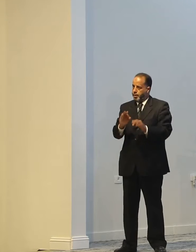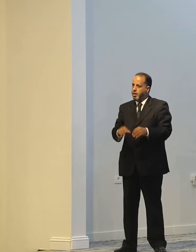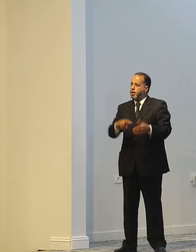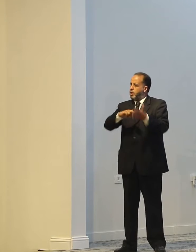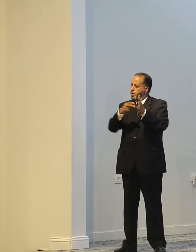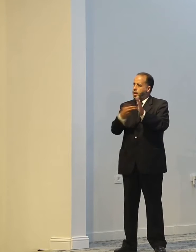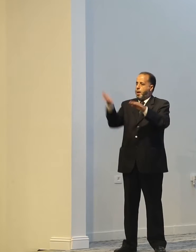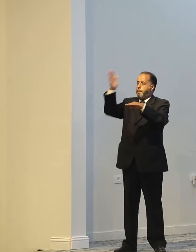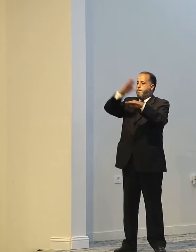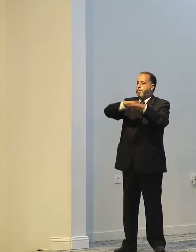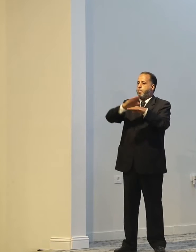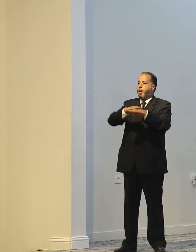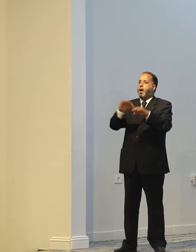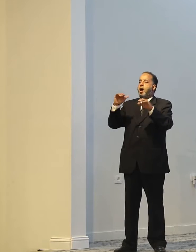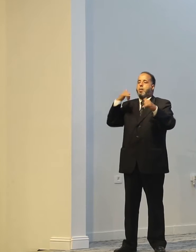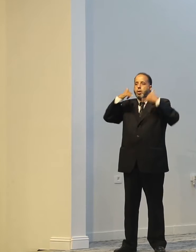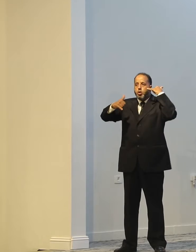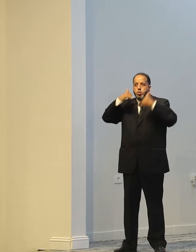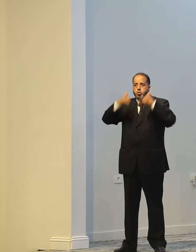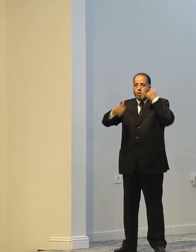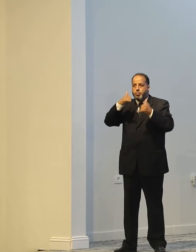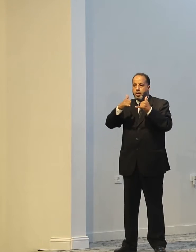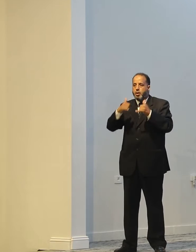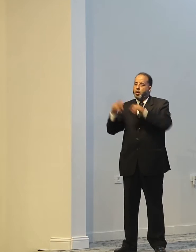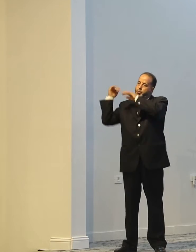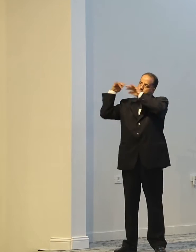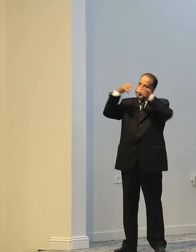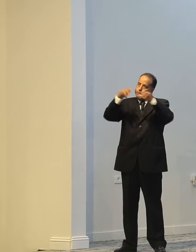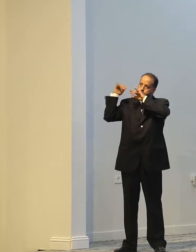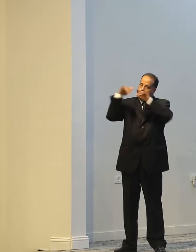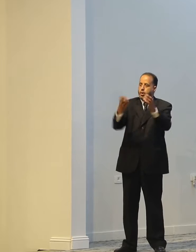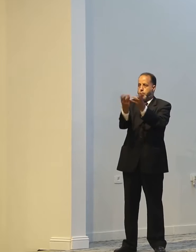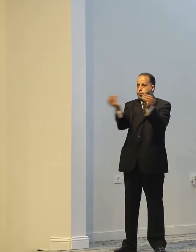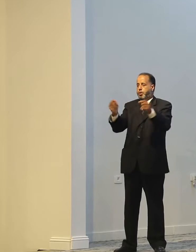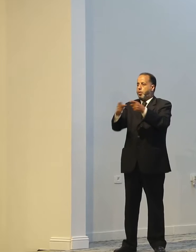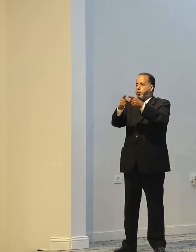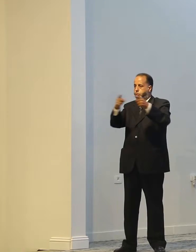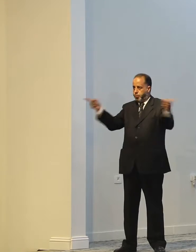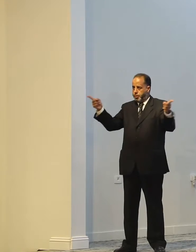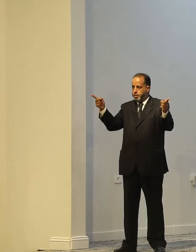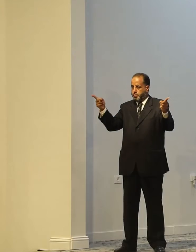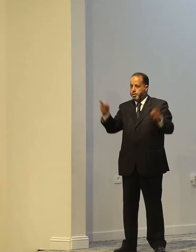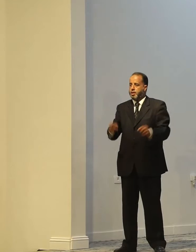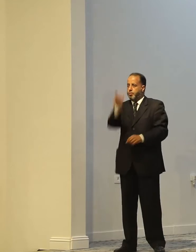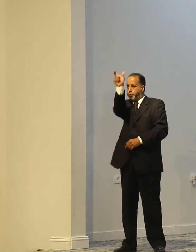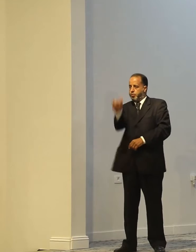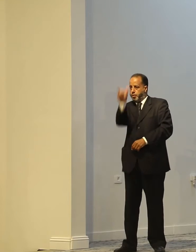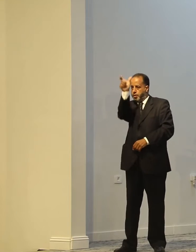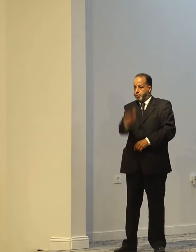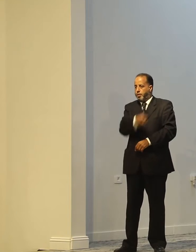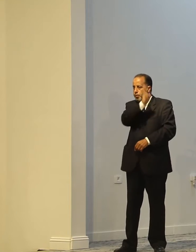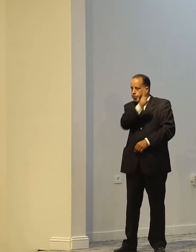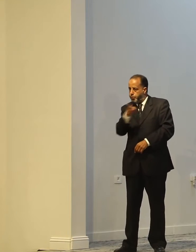الضغط على المنظومة بما يتيح استجابتها لعدد أكبر من طلبات الناخبين